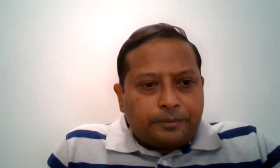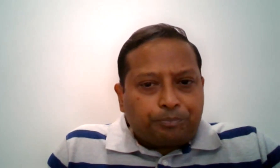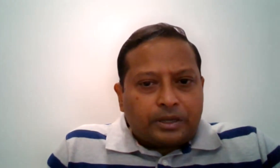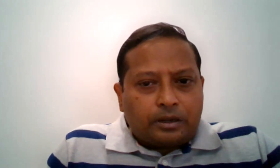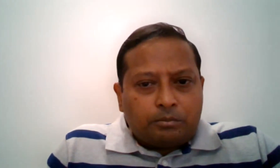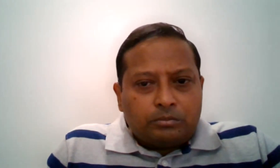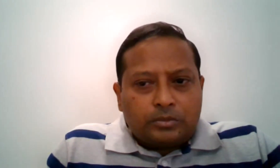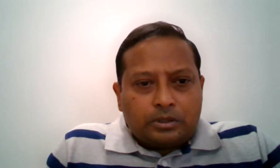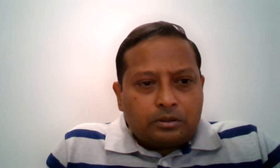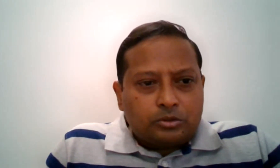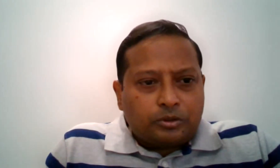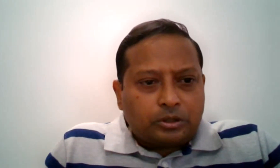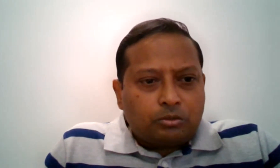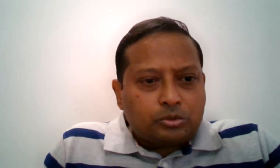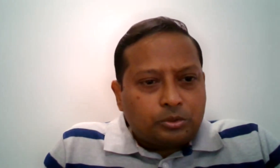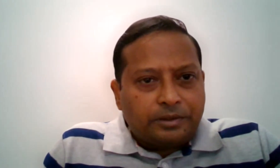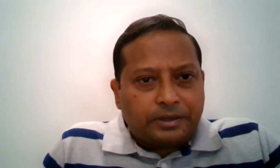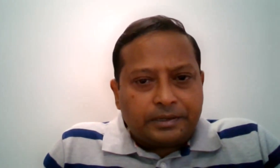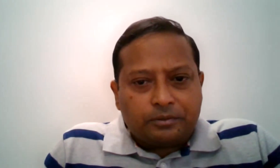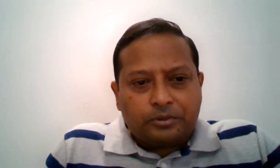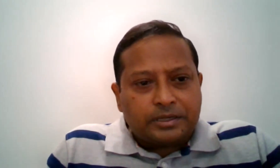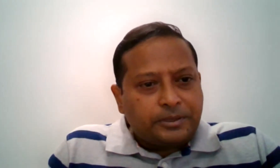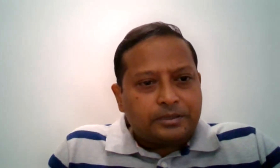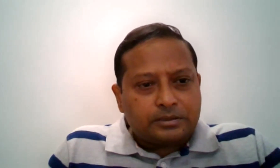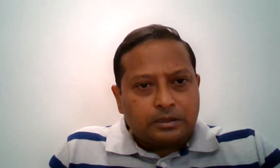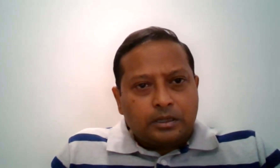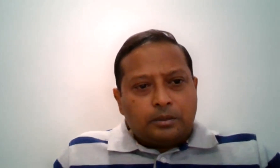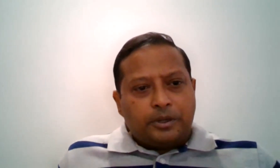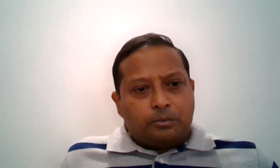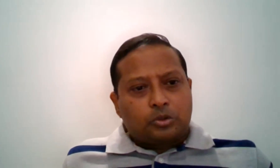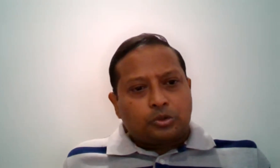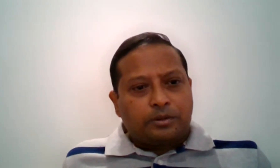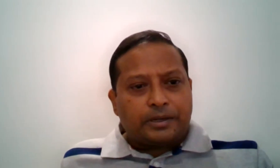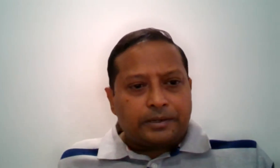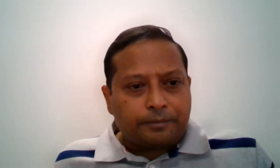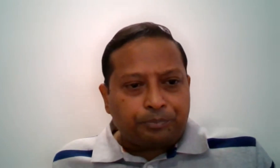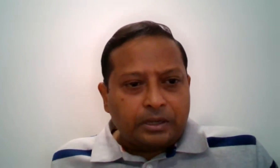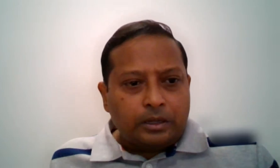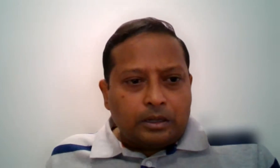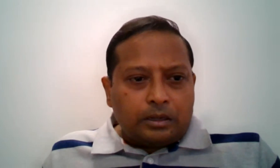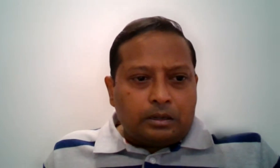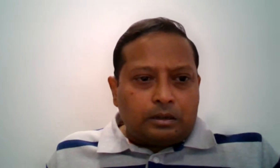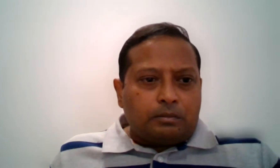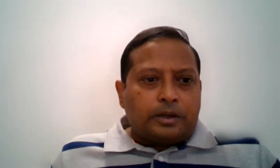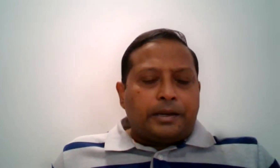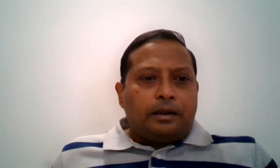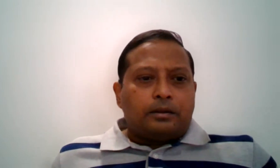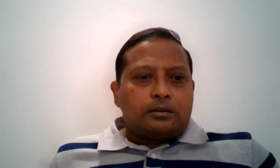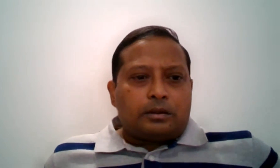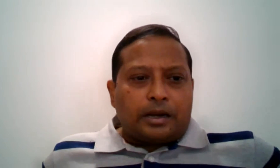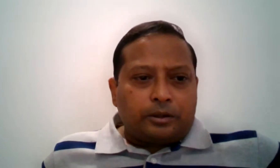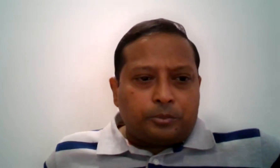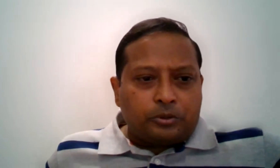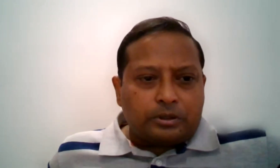सेशन में हम कुछ वक्ताओं को सुनने वाले हैं, उनका एक्सपीरियंस भी हम लोग सुनने वाले हैं.